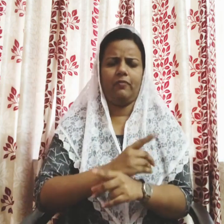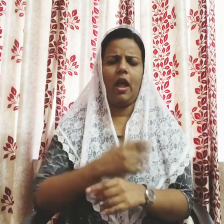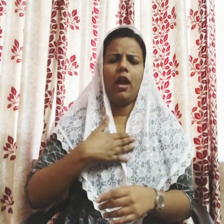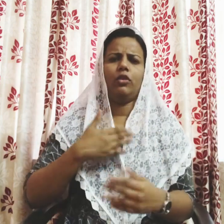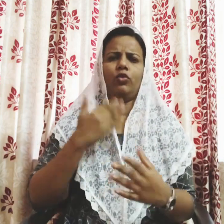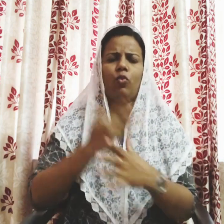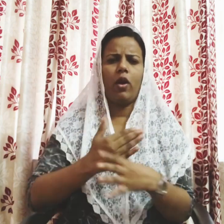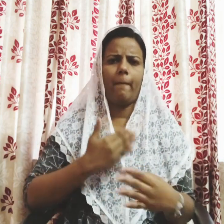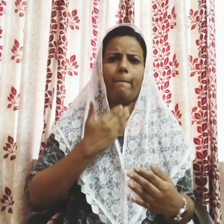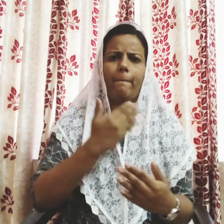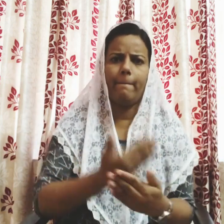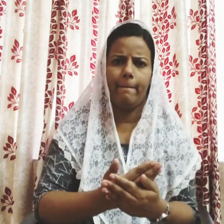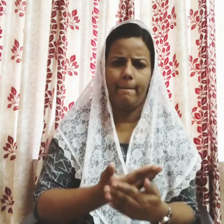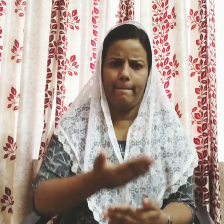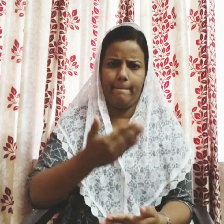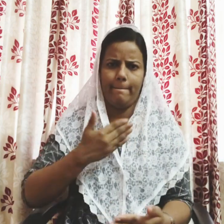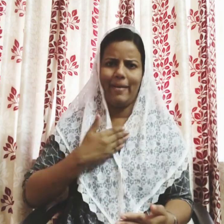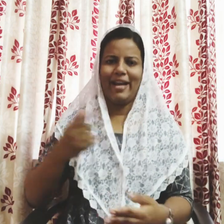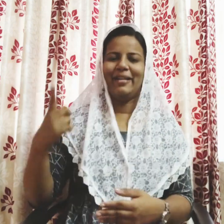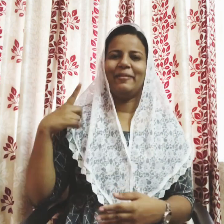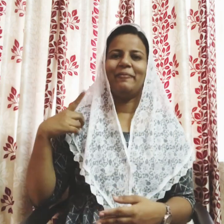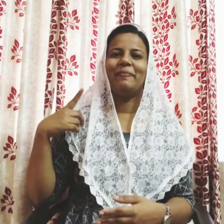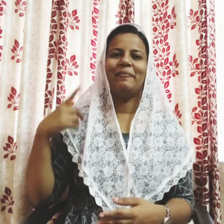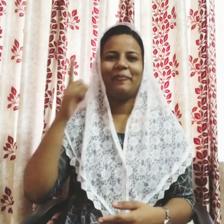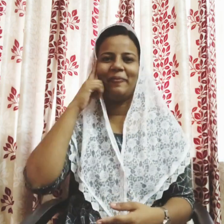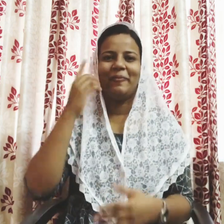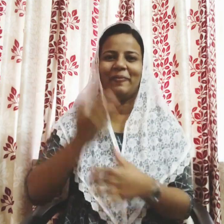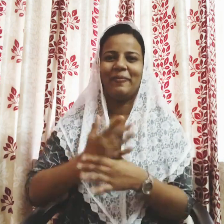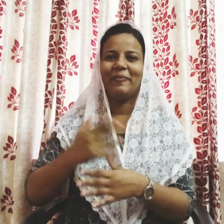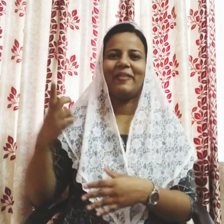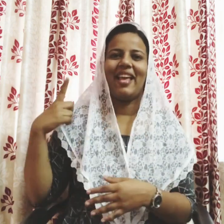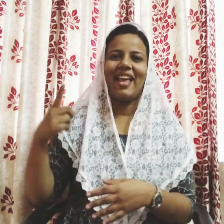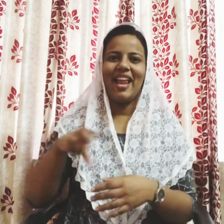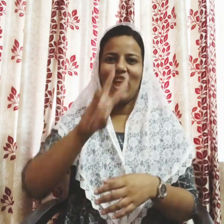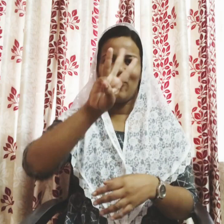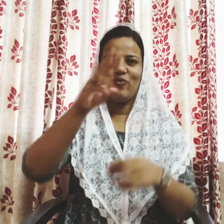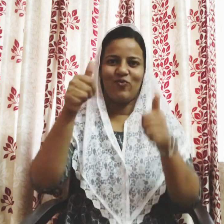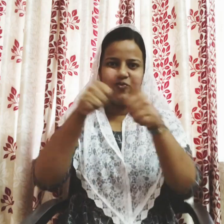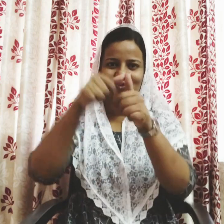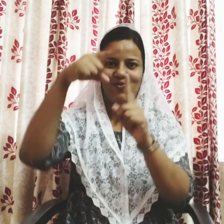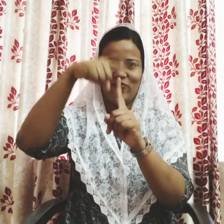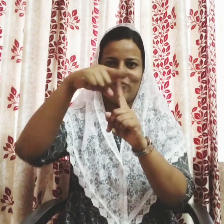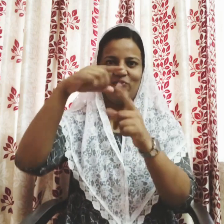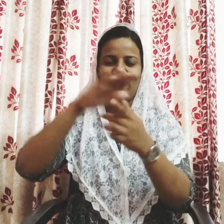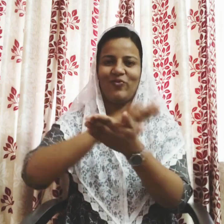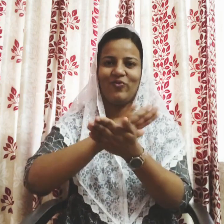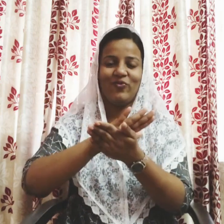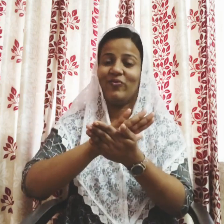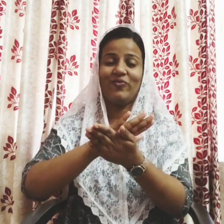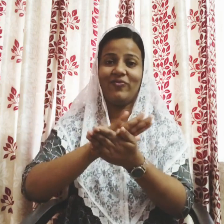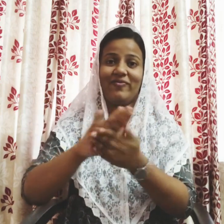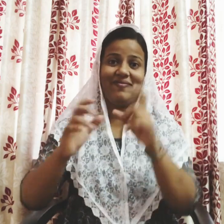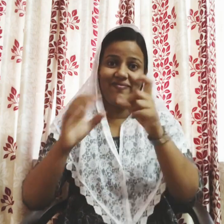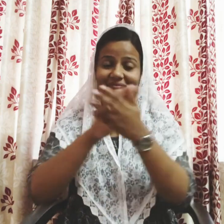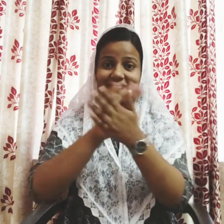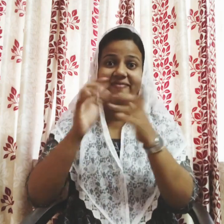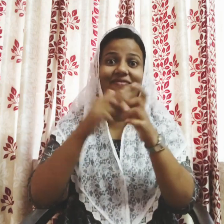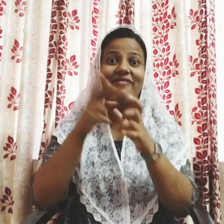കയറുമ്പോഴും ഇറങ്ങുമ്പോഴും ഐ മീൻ വാതുക്കലിരിക്കുന്ന സെക്യൂരിറ്റി ഗാർഡിനെ ഐ മീൻ സല്യൂട്ട് അടിക്കും. അദ്ദേഹം സെക്യൂരിറ്റി ഗാർഡ് ഇദ്ദേഹത്തെക്കാൾ ഒത്തിരി താന്ന